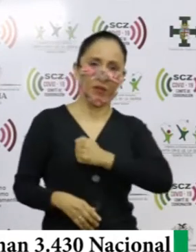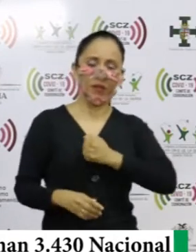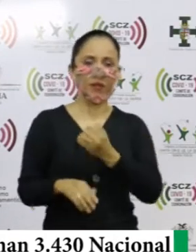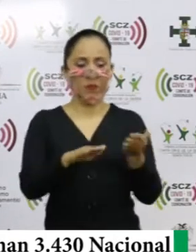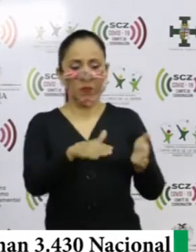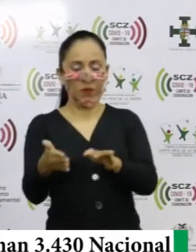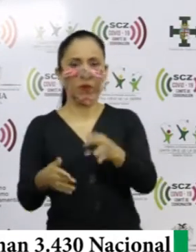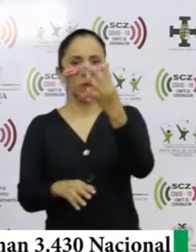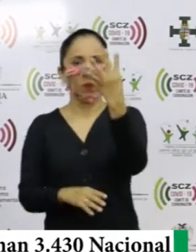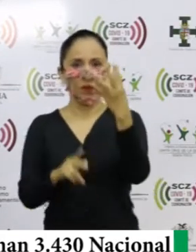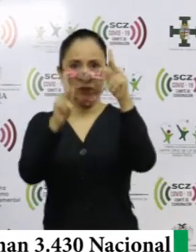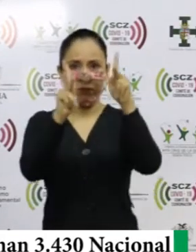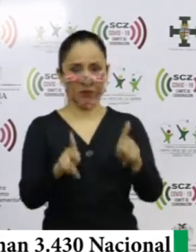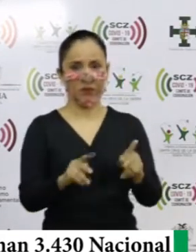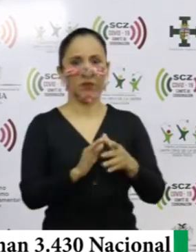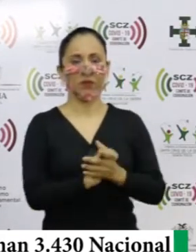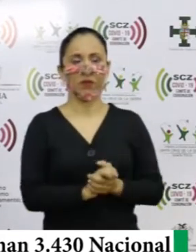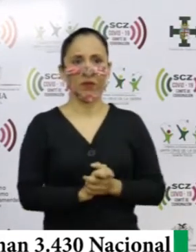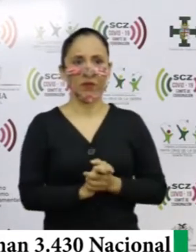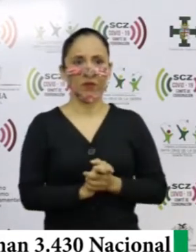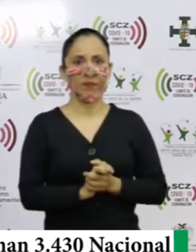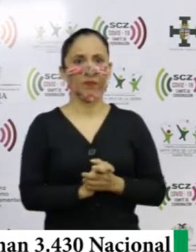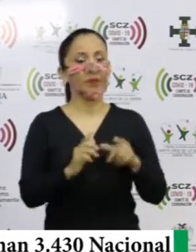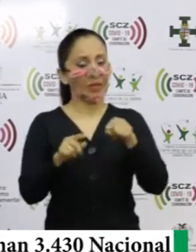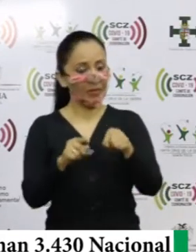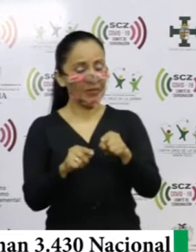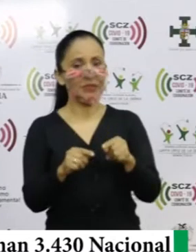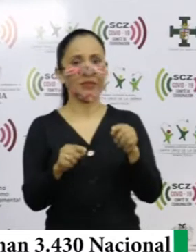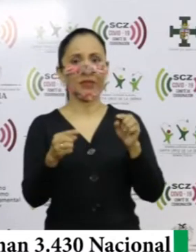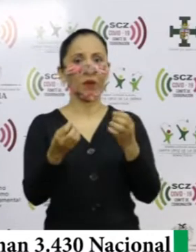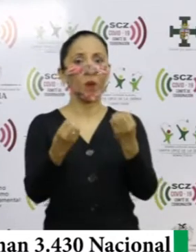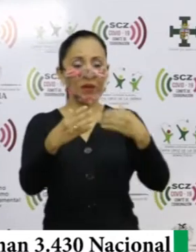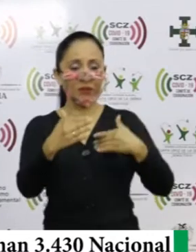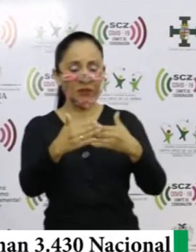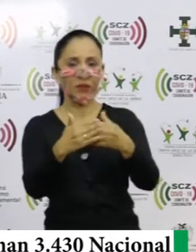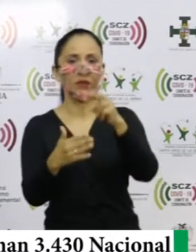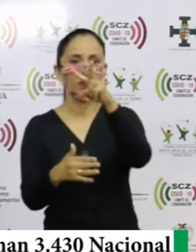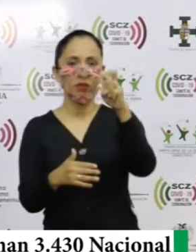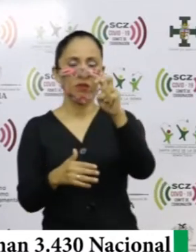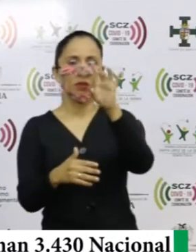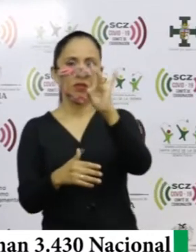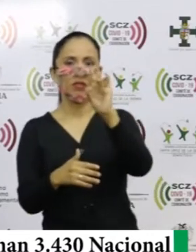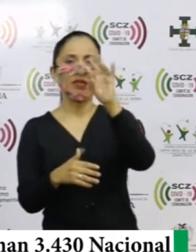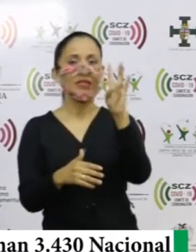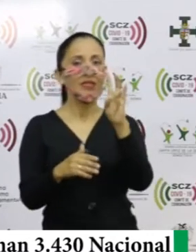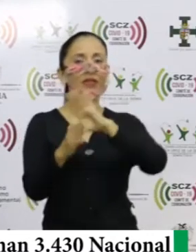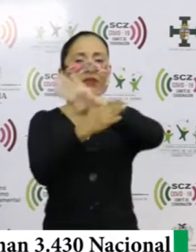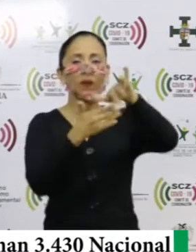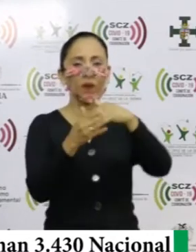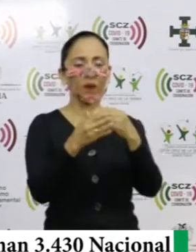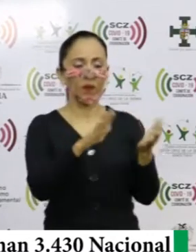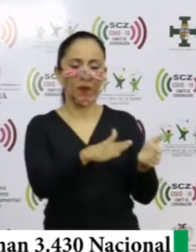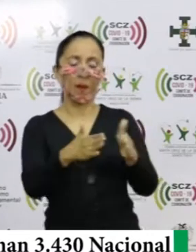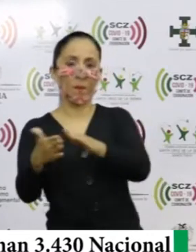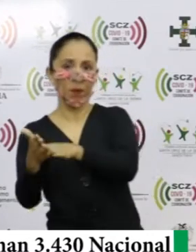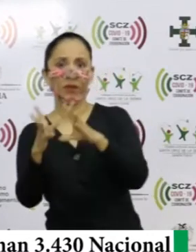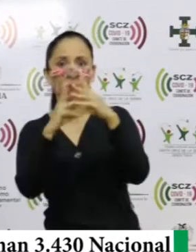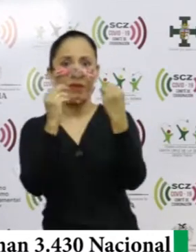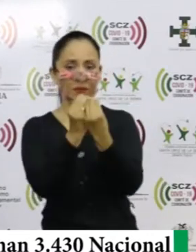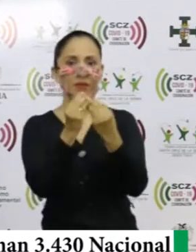fallecimiento de cuatro personas que se suman a las 287 ya que están registradas en el